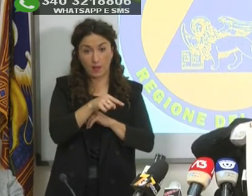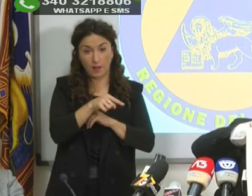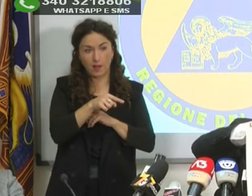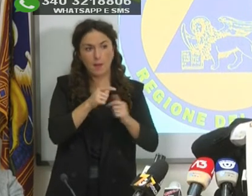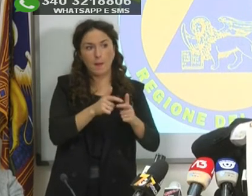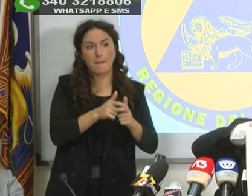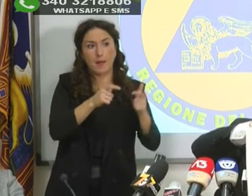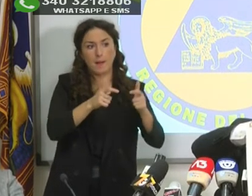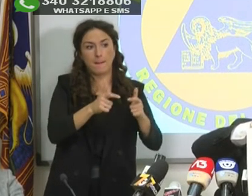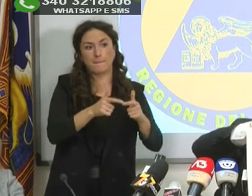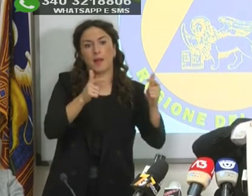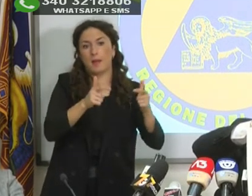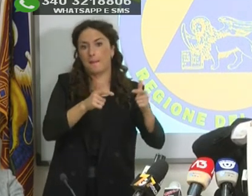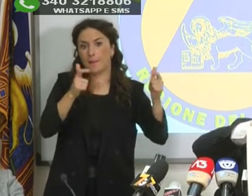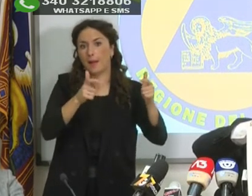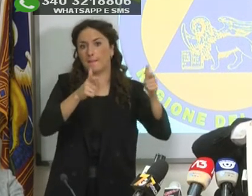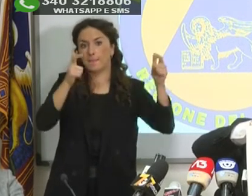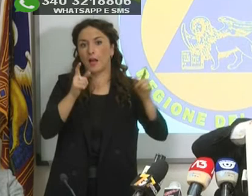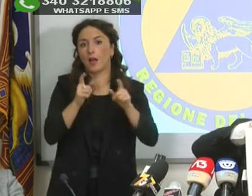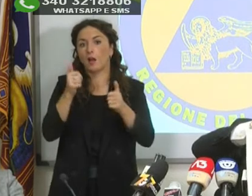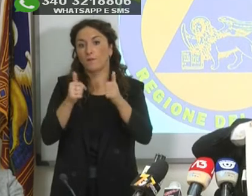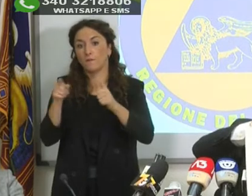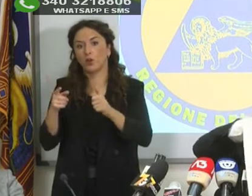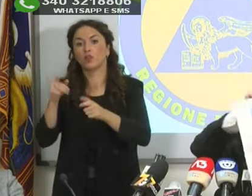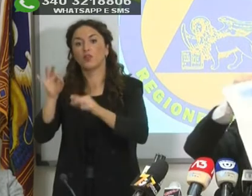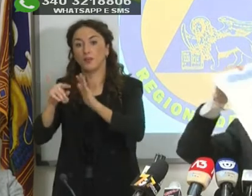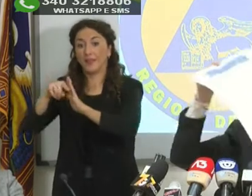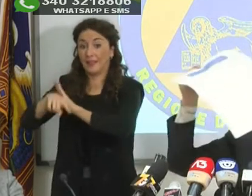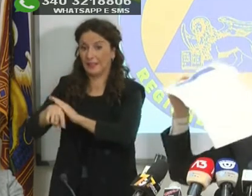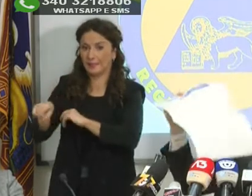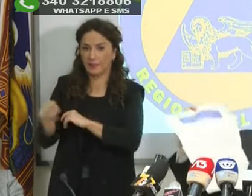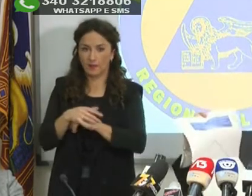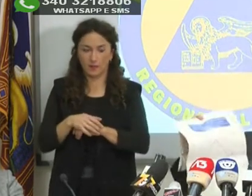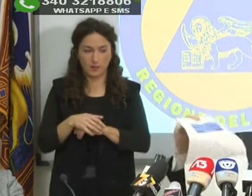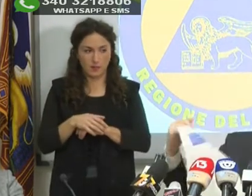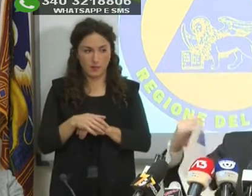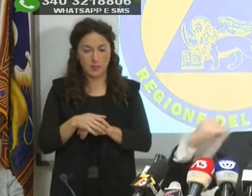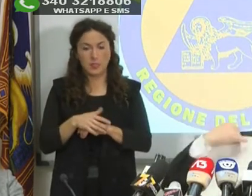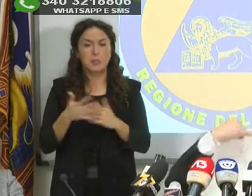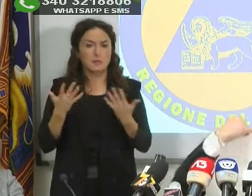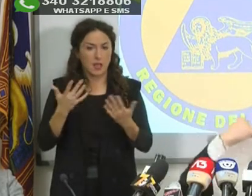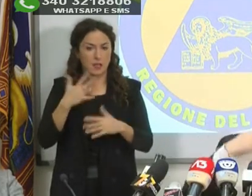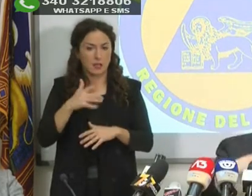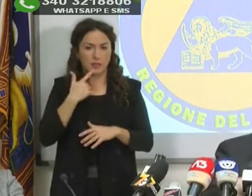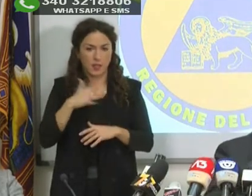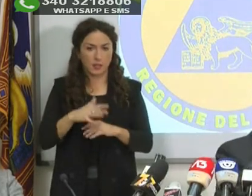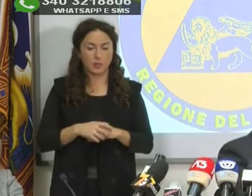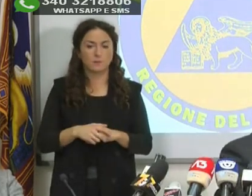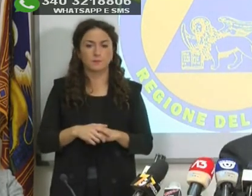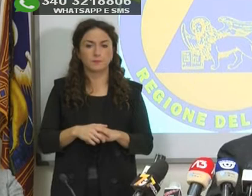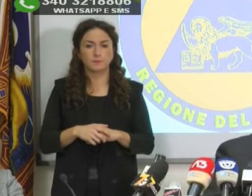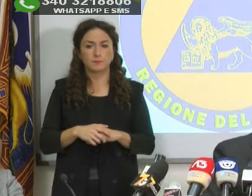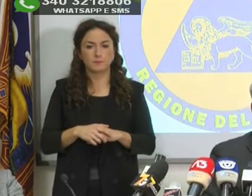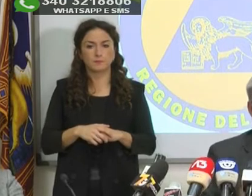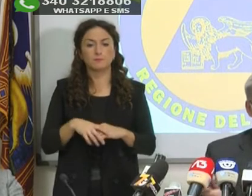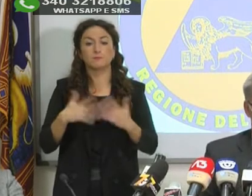con una velocità proporzionalmente maggiore rispetto ai posti letto in terapia intensiva, che è quello che abbiamo detto e che ha fatto sì